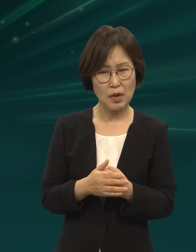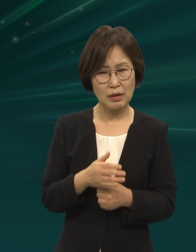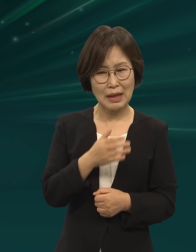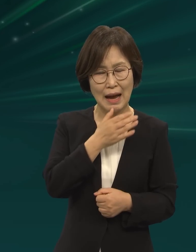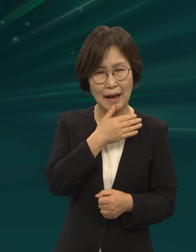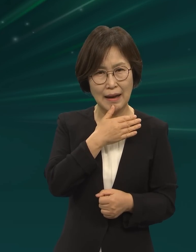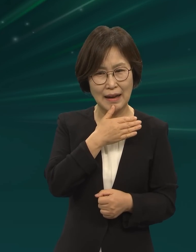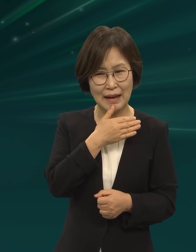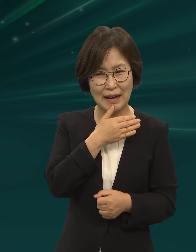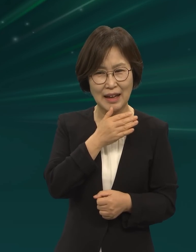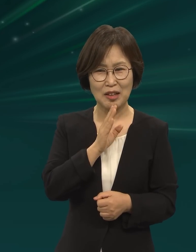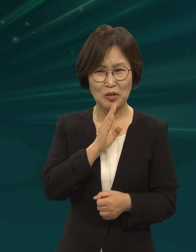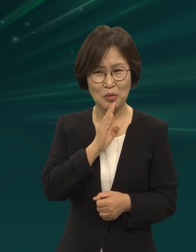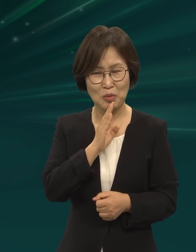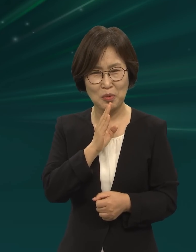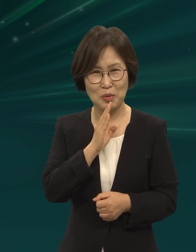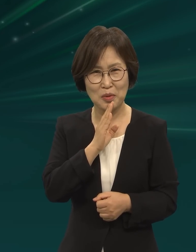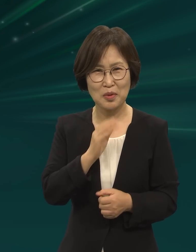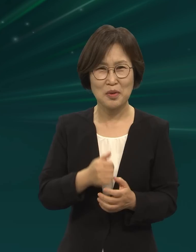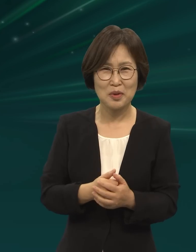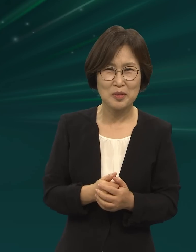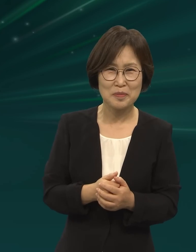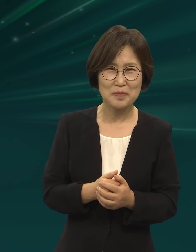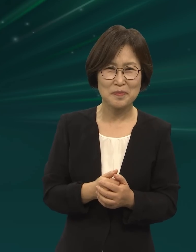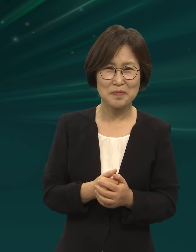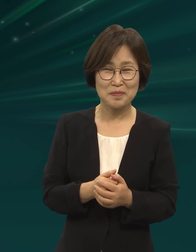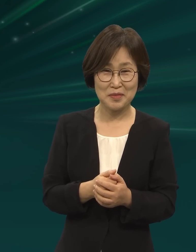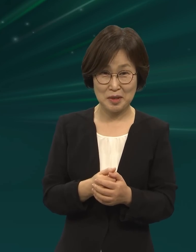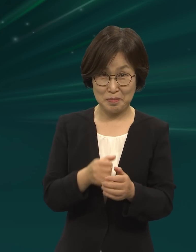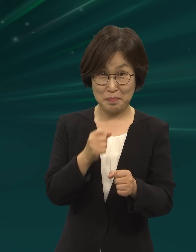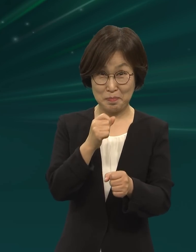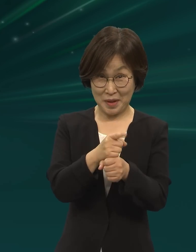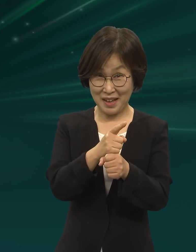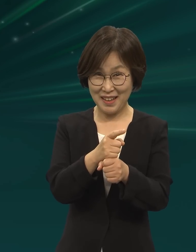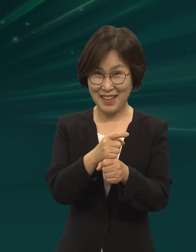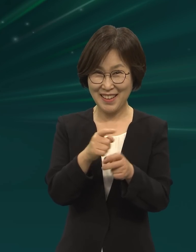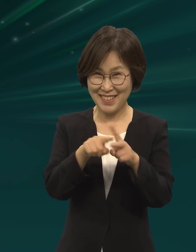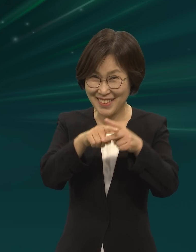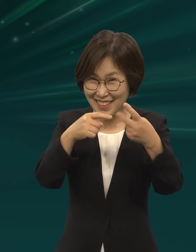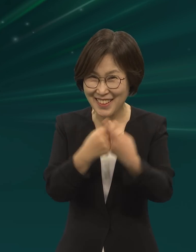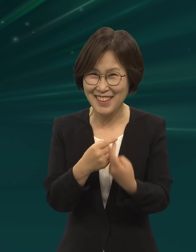좋은 성도들이네요. 다 벌써 이해하셨네요.